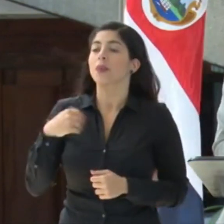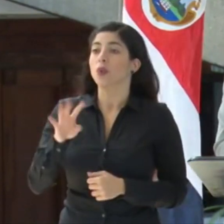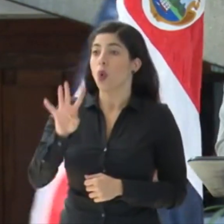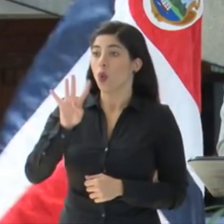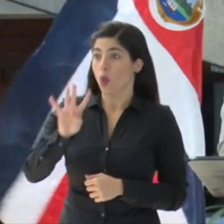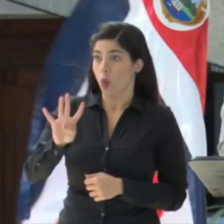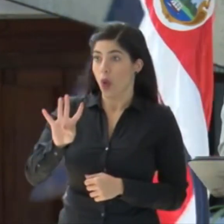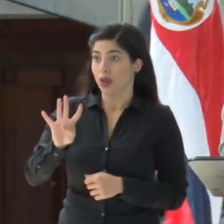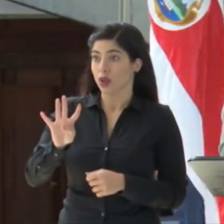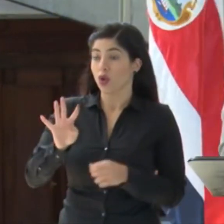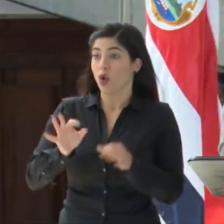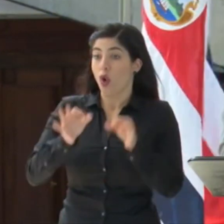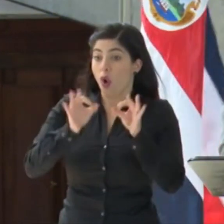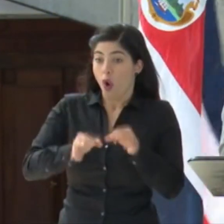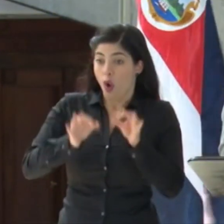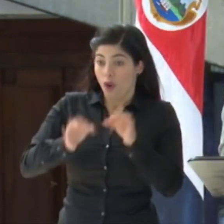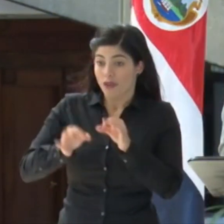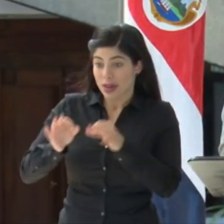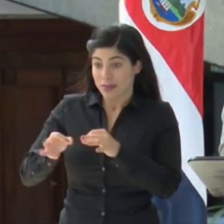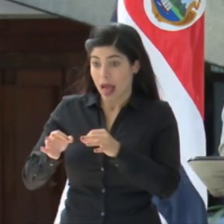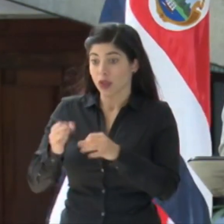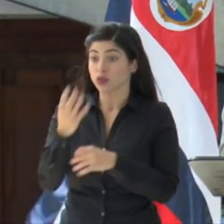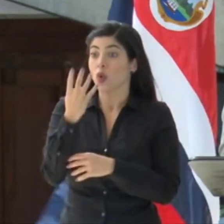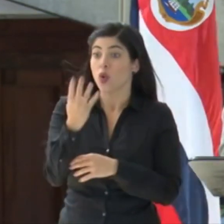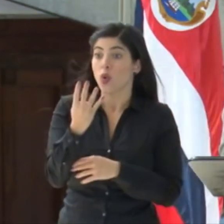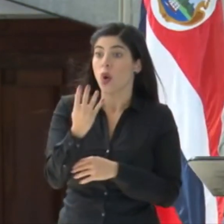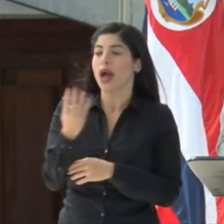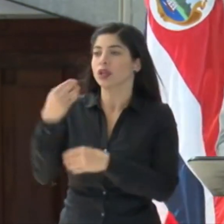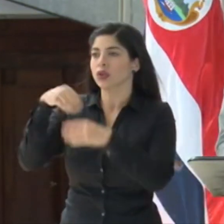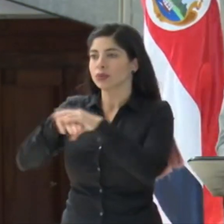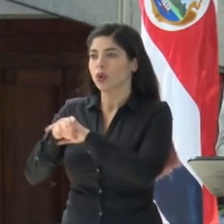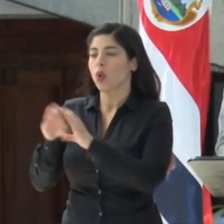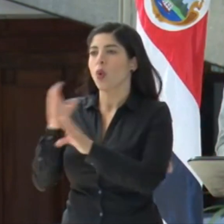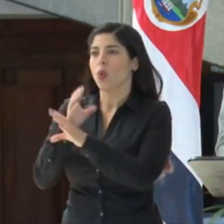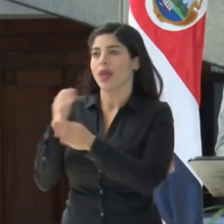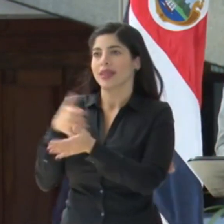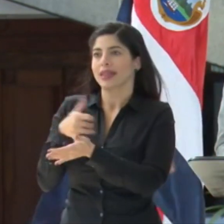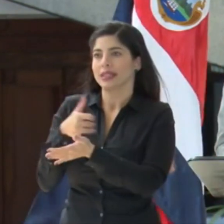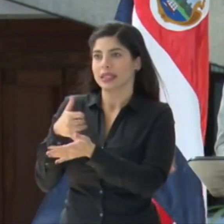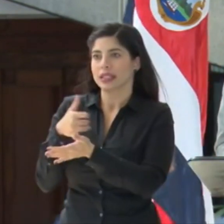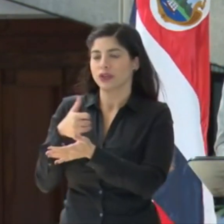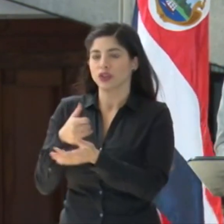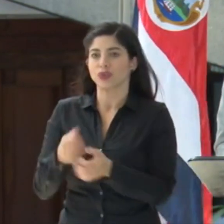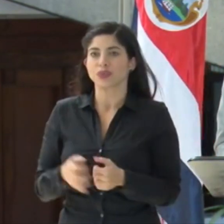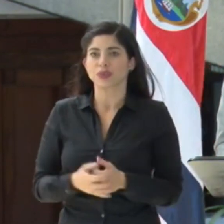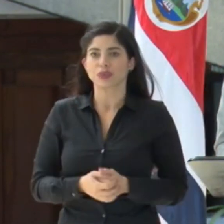estos confirmados en unidad de cuidados intensivos.